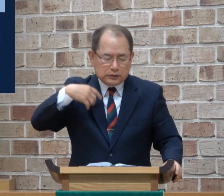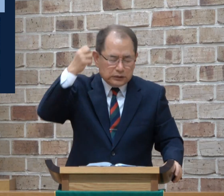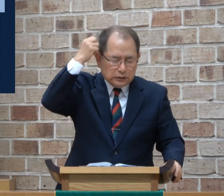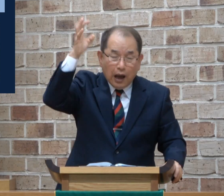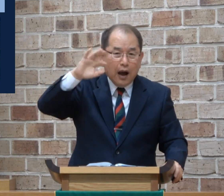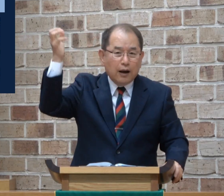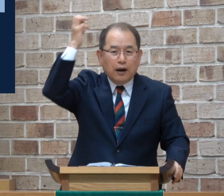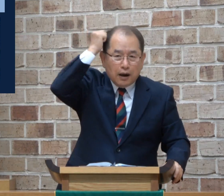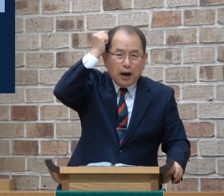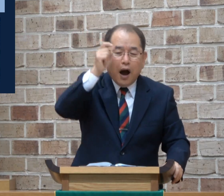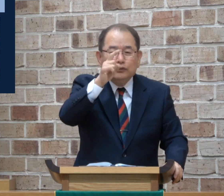있습니다.